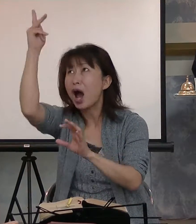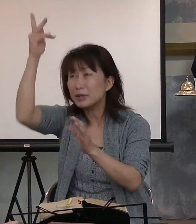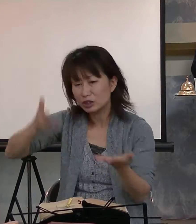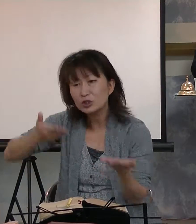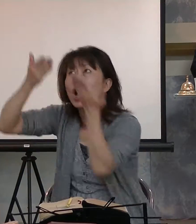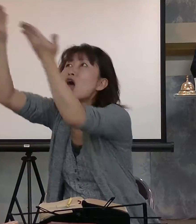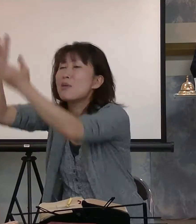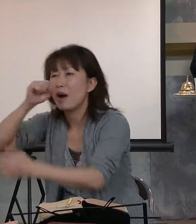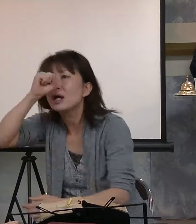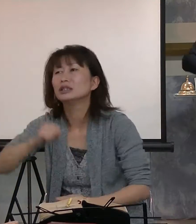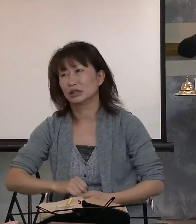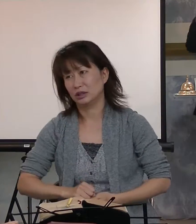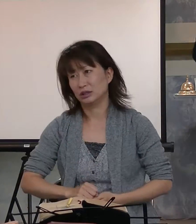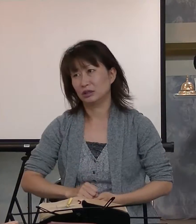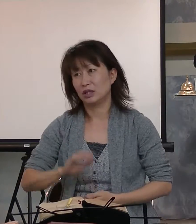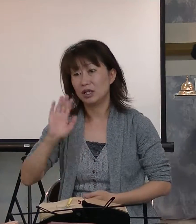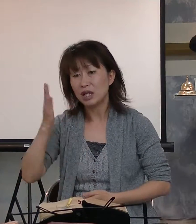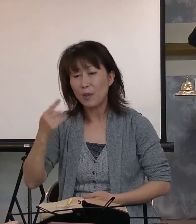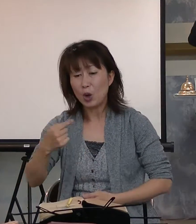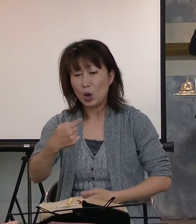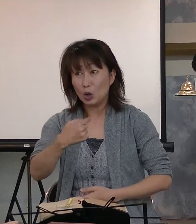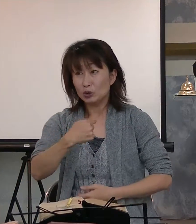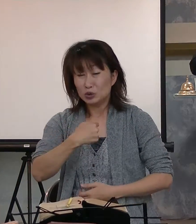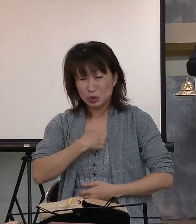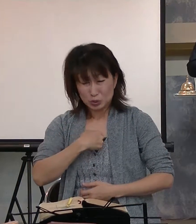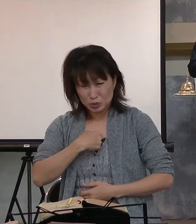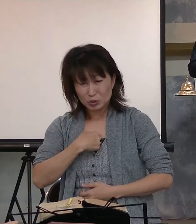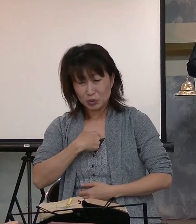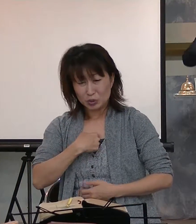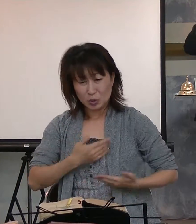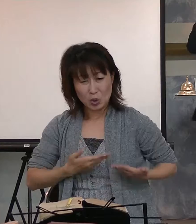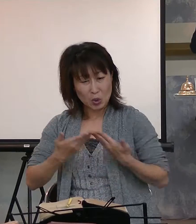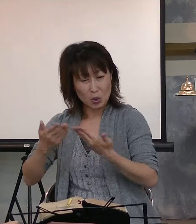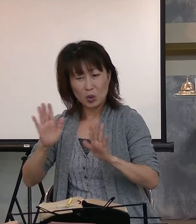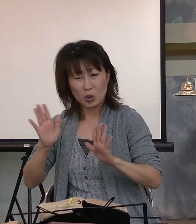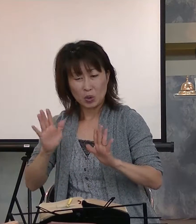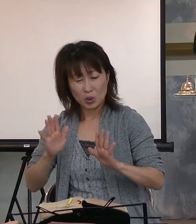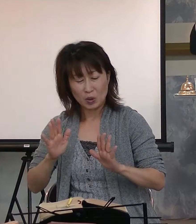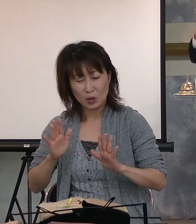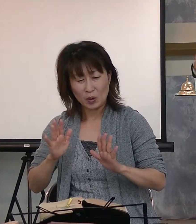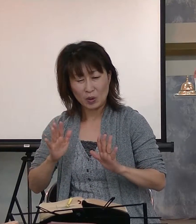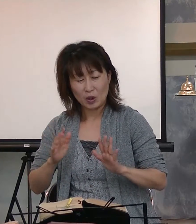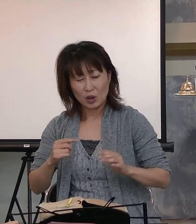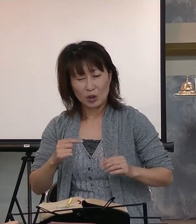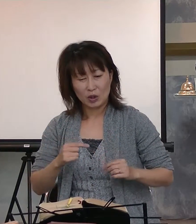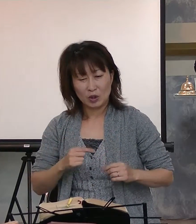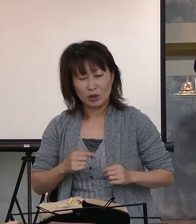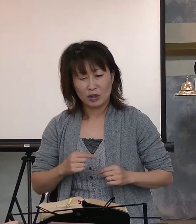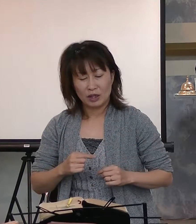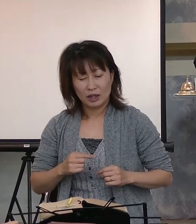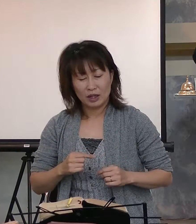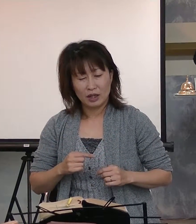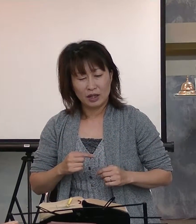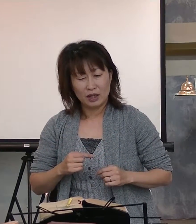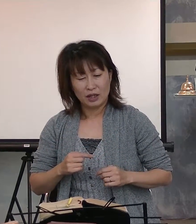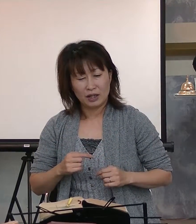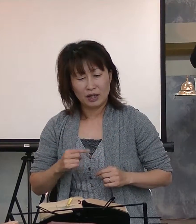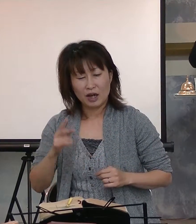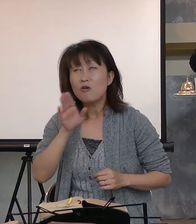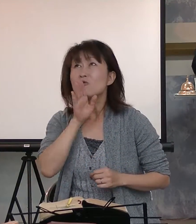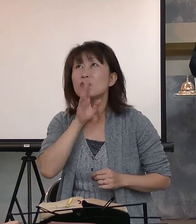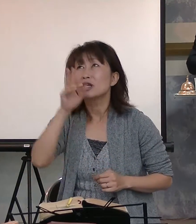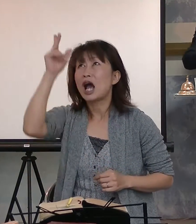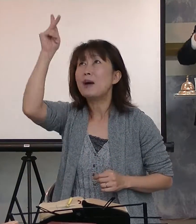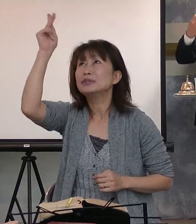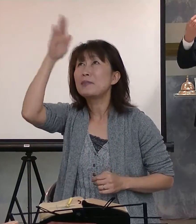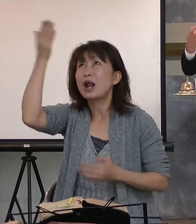です。でも自分を出さずに、自分を前面に出ないで、本当に神様から